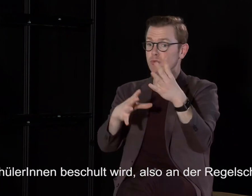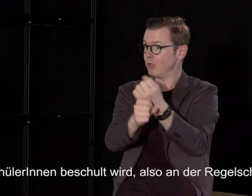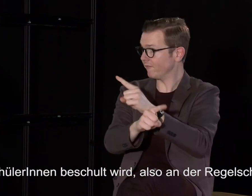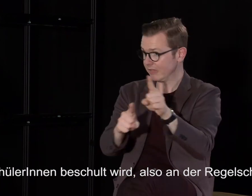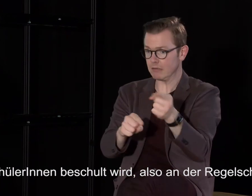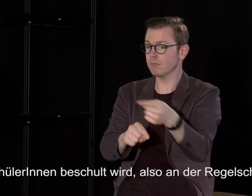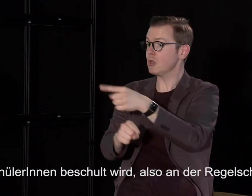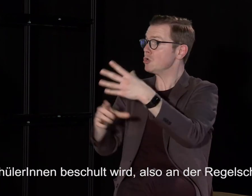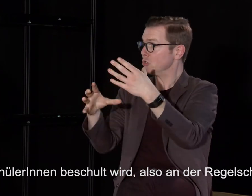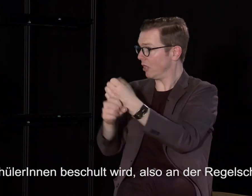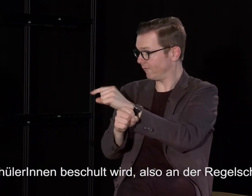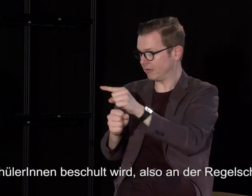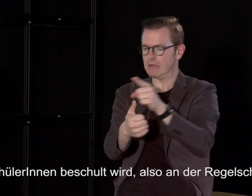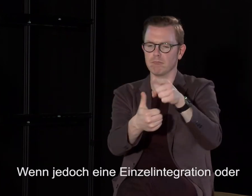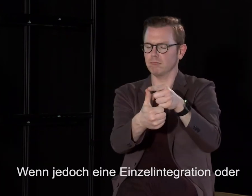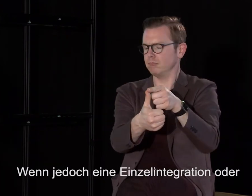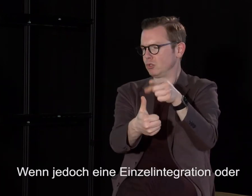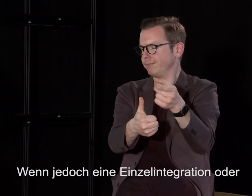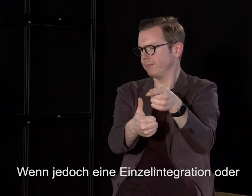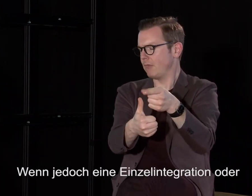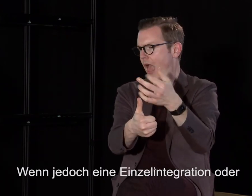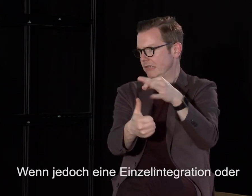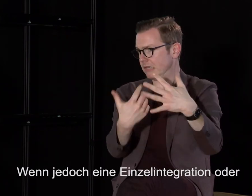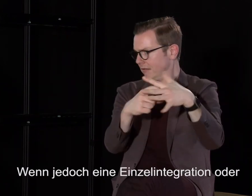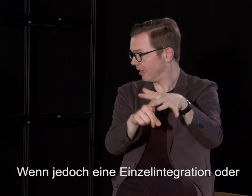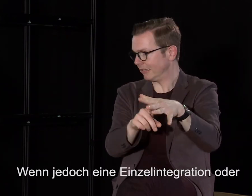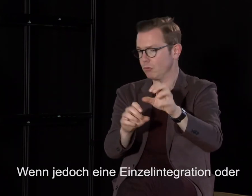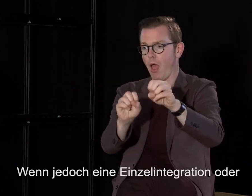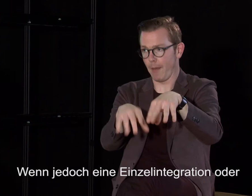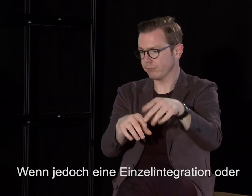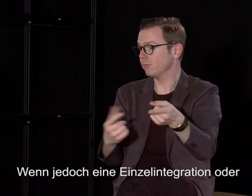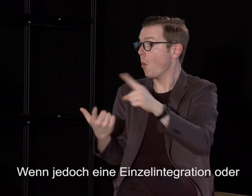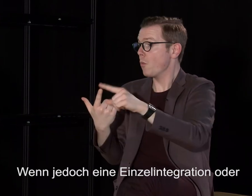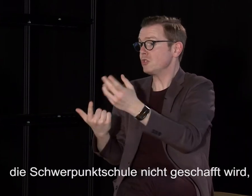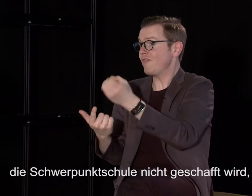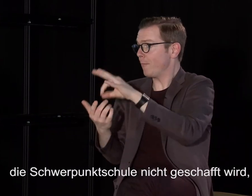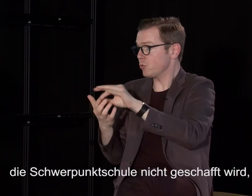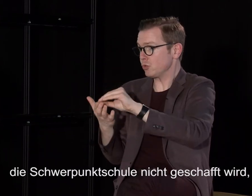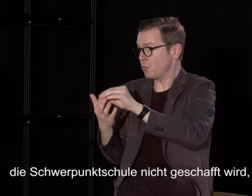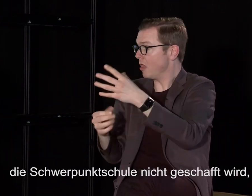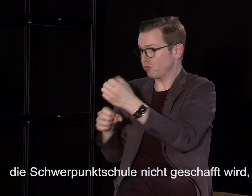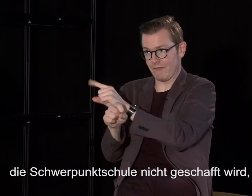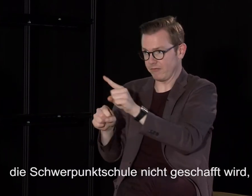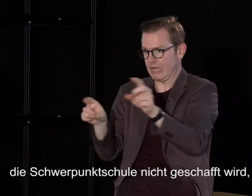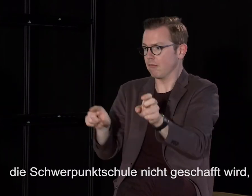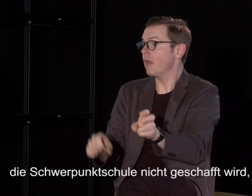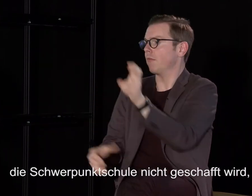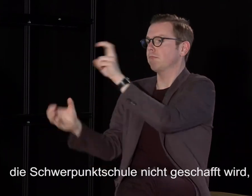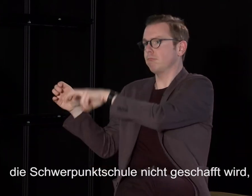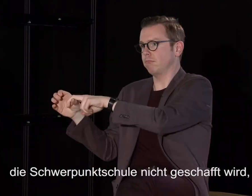beschult wird in der Regelschule. Wenn das also nicht geht und das andere nicht geht, also die Einzelintegration nicht geht, Schwerpunktschulen nicht geht